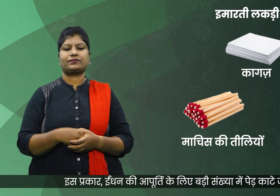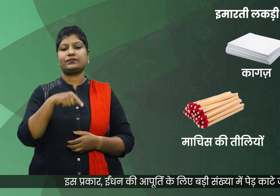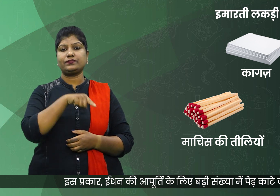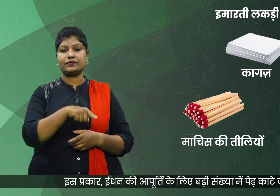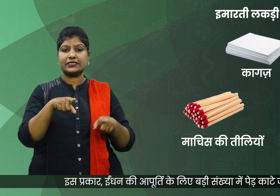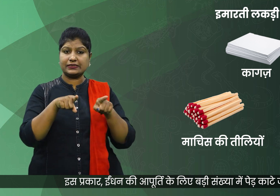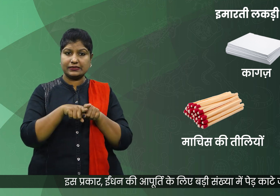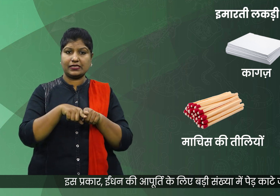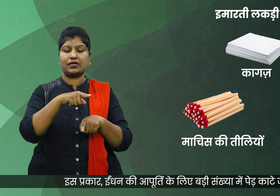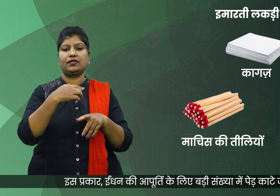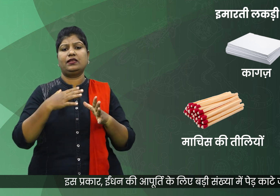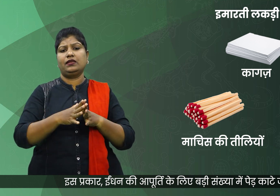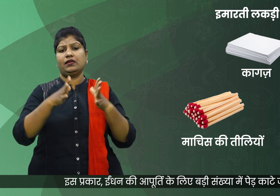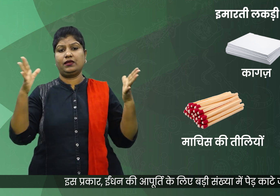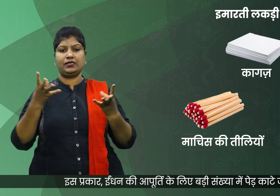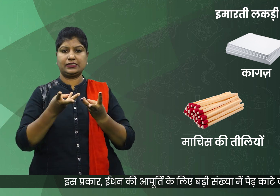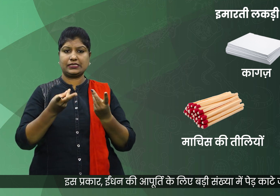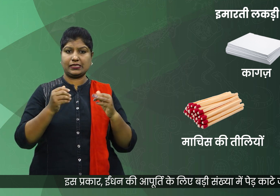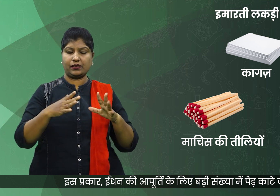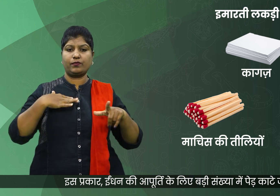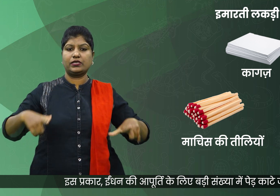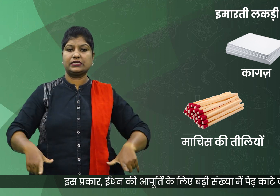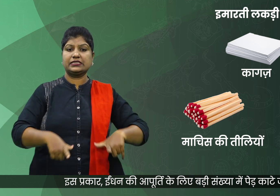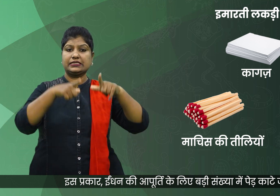की आपूर्ती के लिए बड़ी संख्या में पेड काटे जा रहे